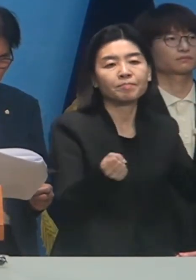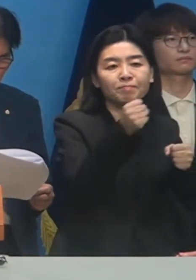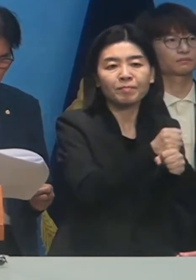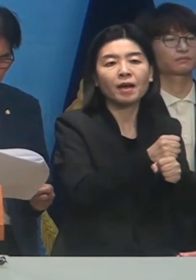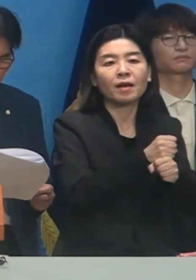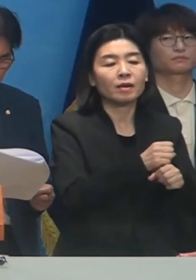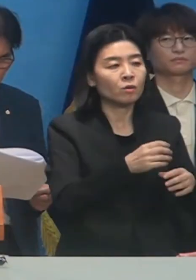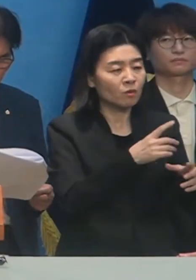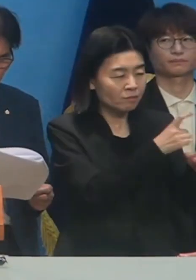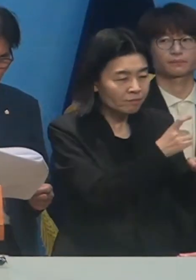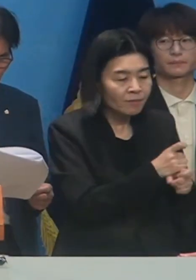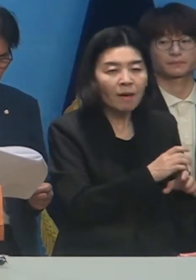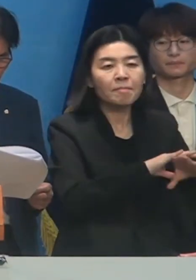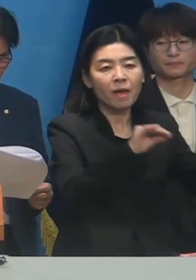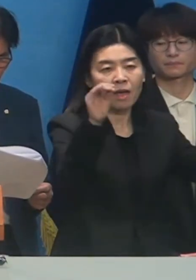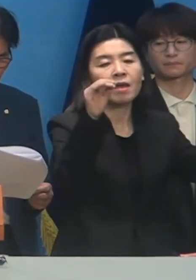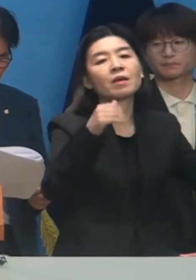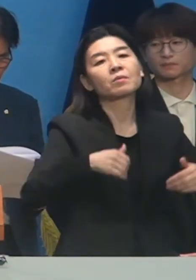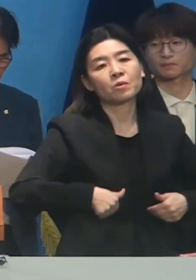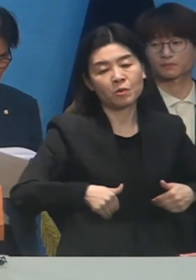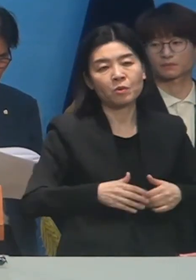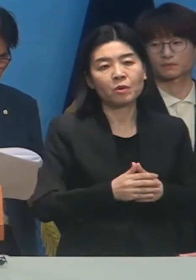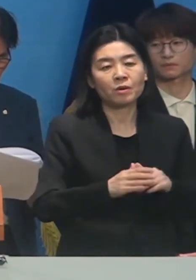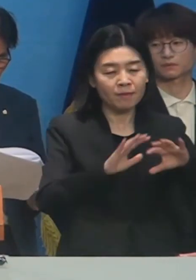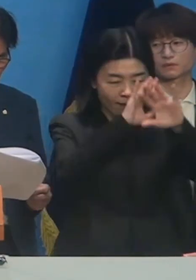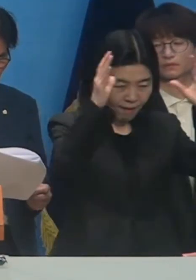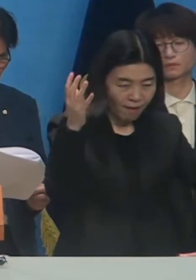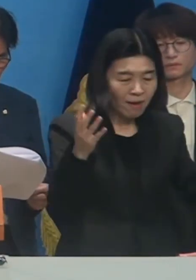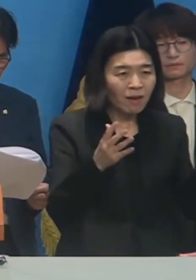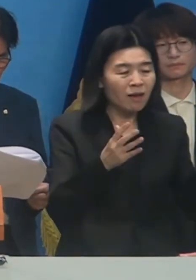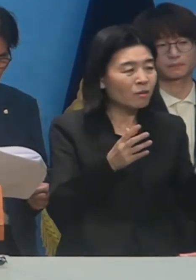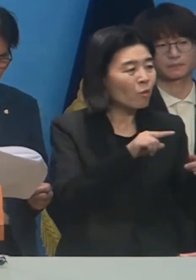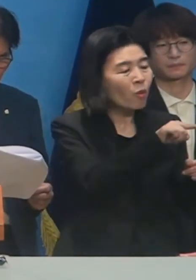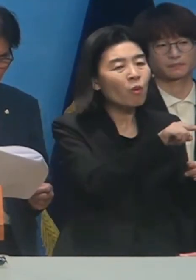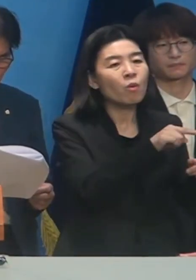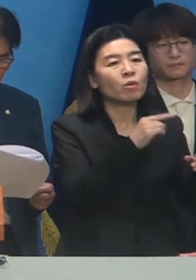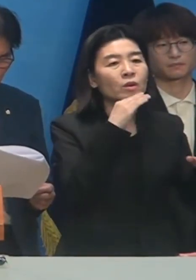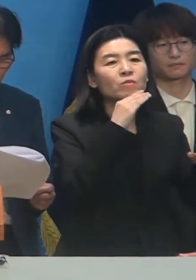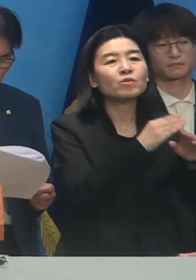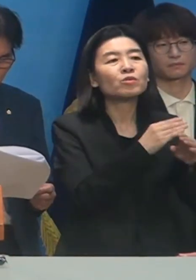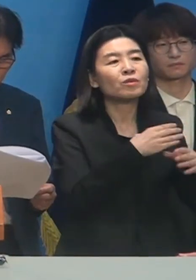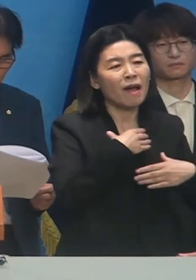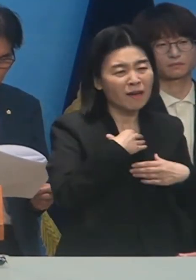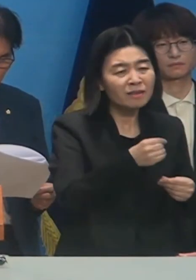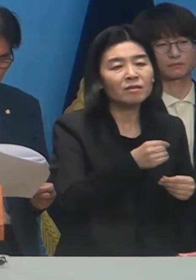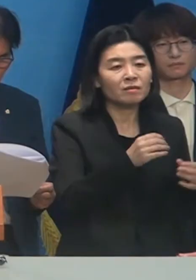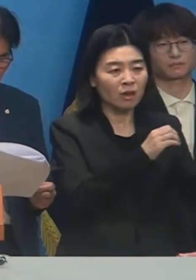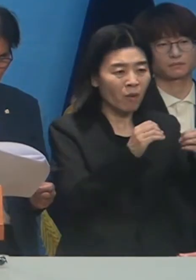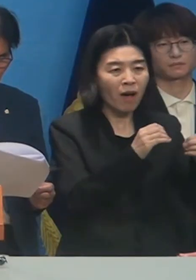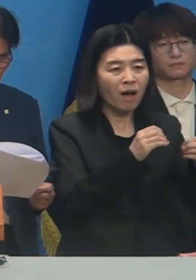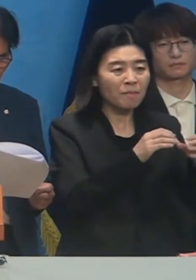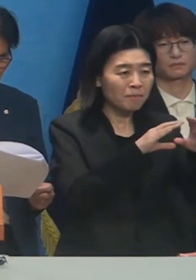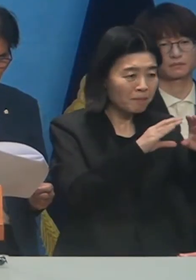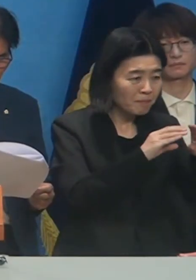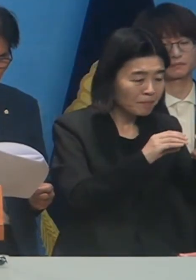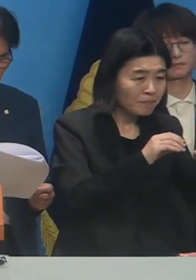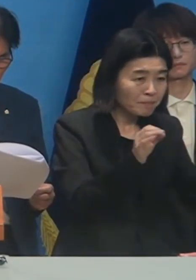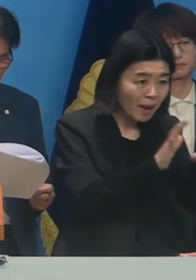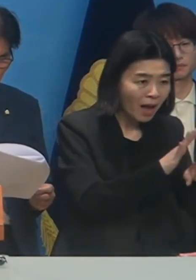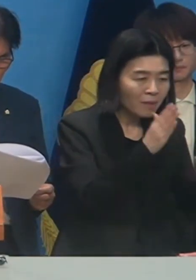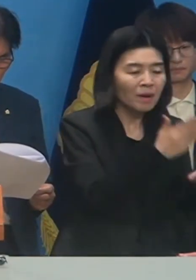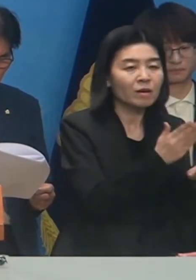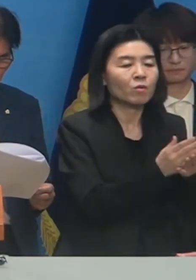긴장 완화가 필요합니다. 모두 제거되어 버린 남북 간의 안전핀을 다시 복원하는